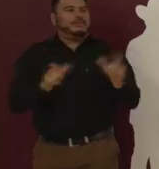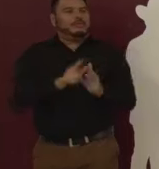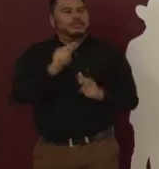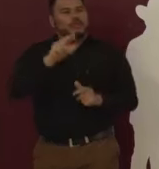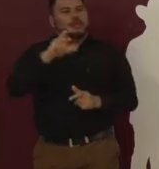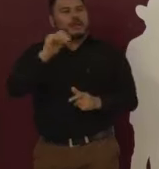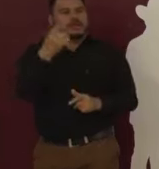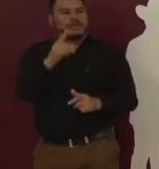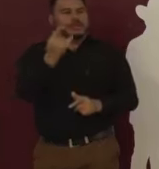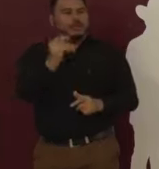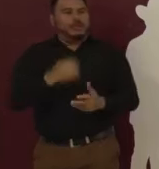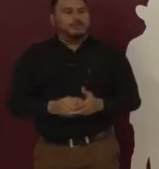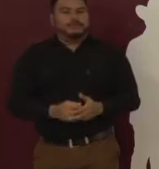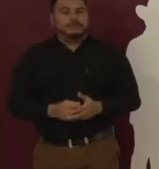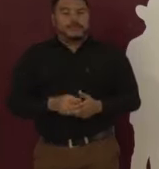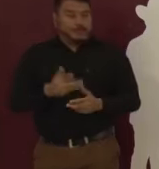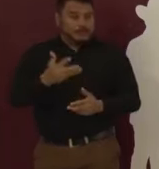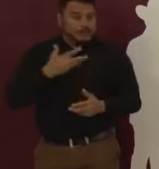Tijuana.